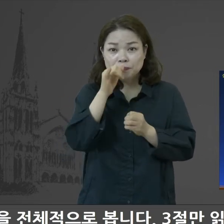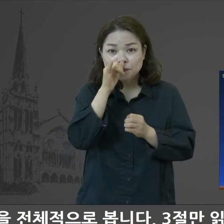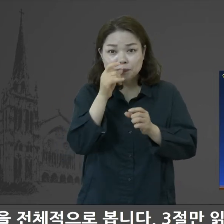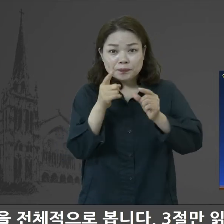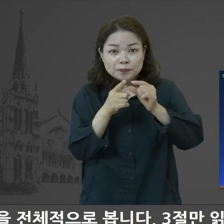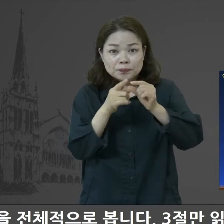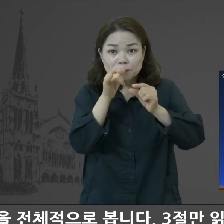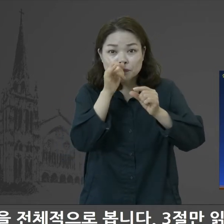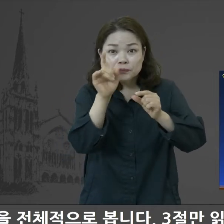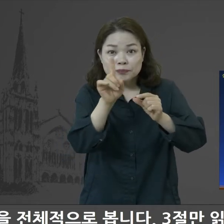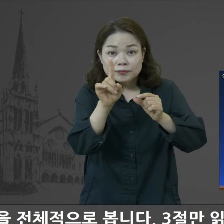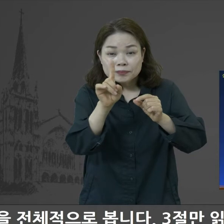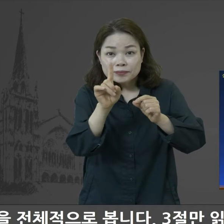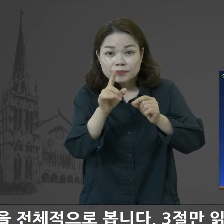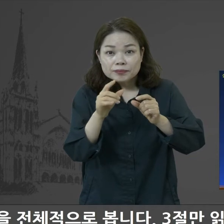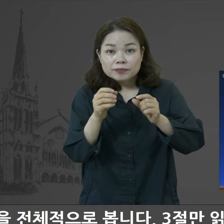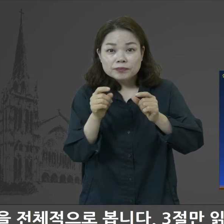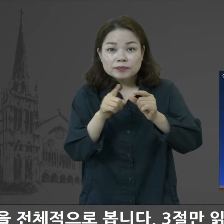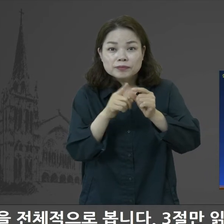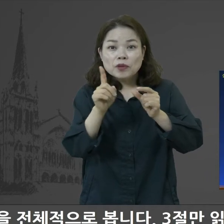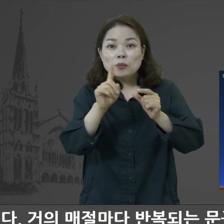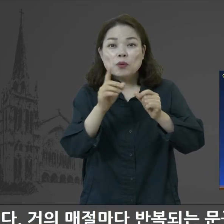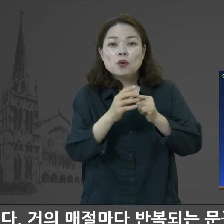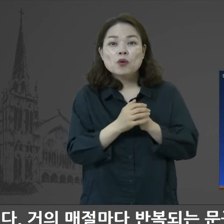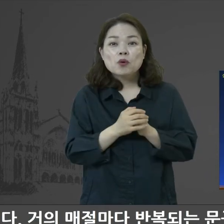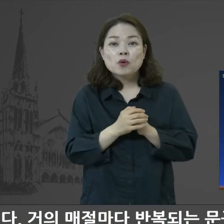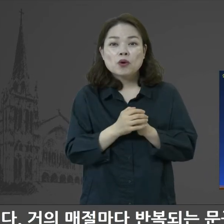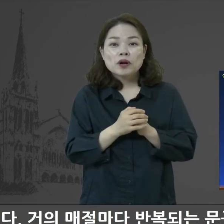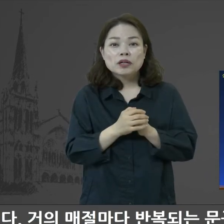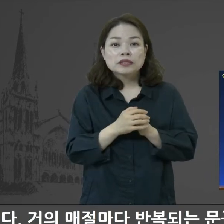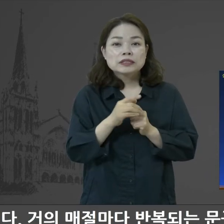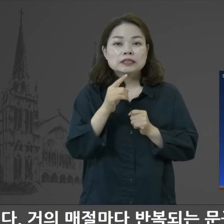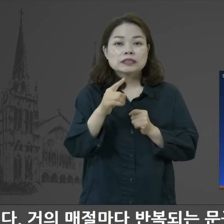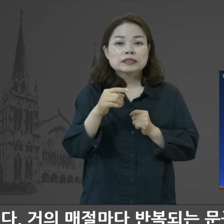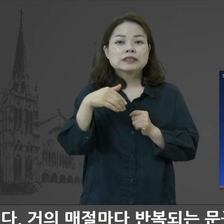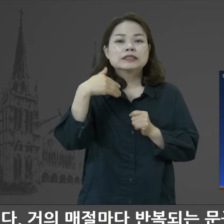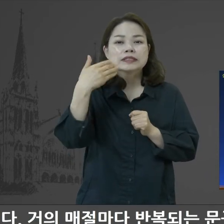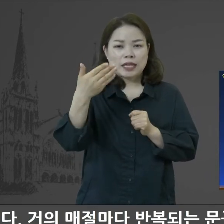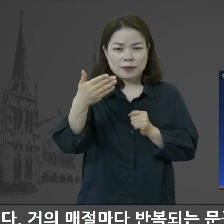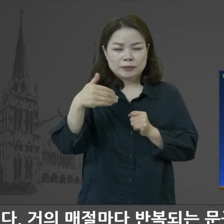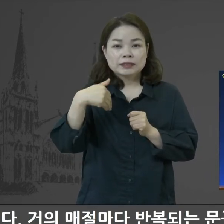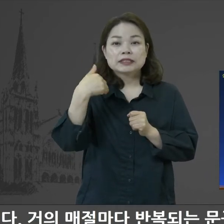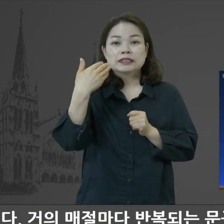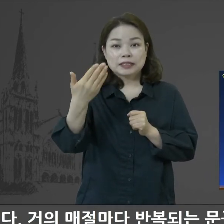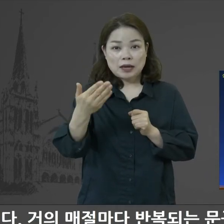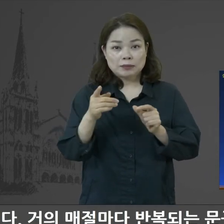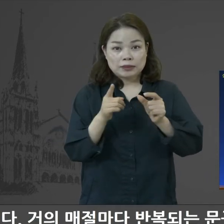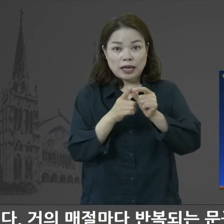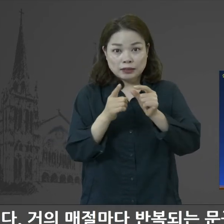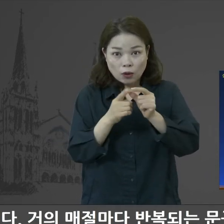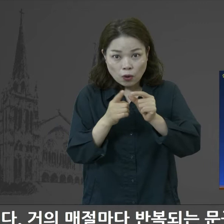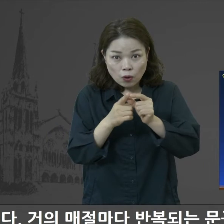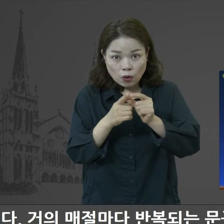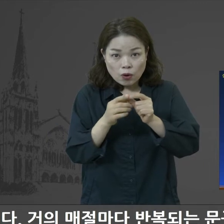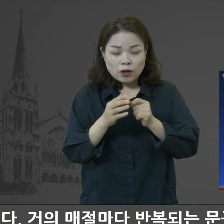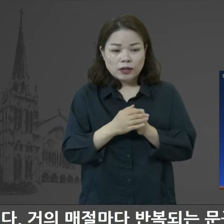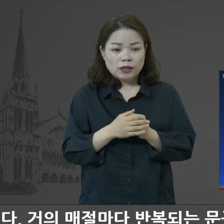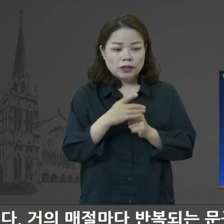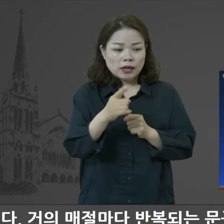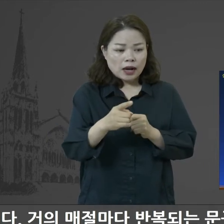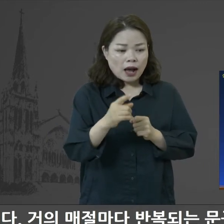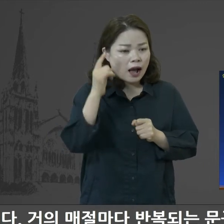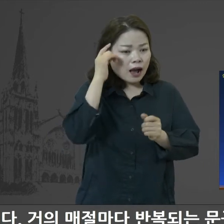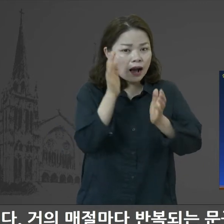찾으셨습니까? 무엇인가요? 네, 그 다음은 예, 맞습니다. 각자가